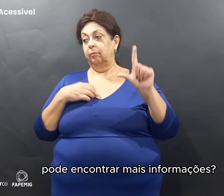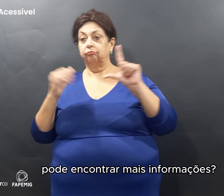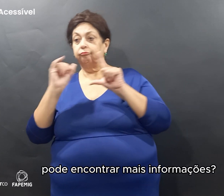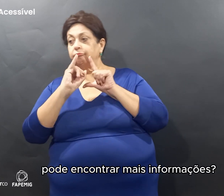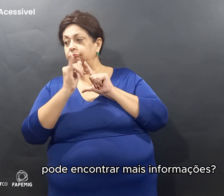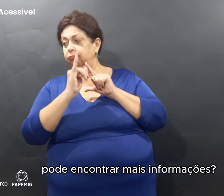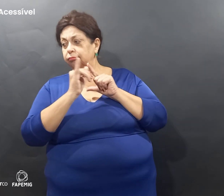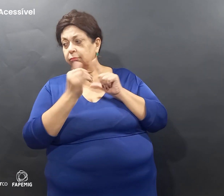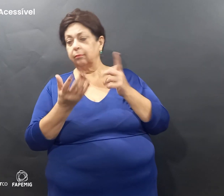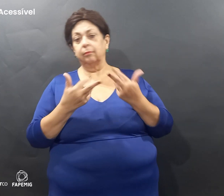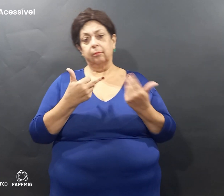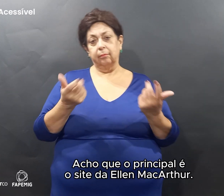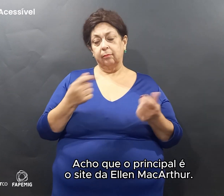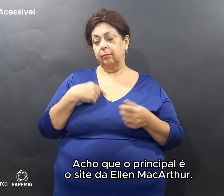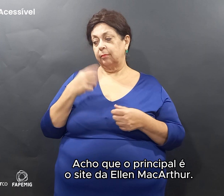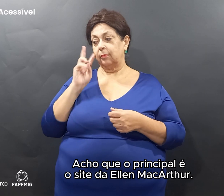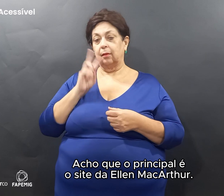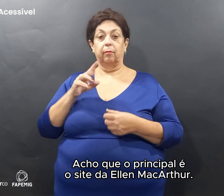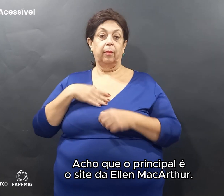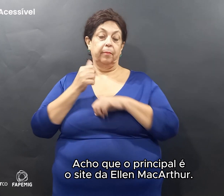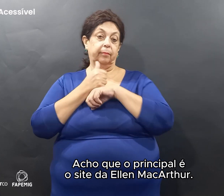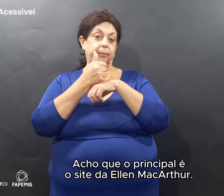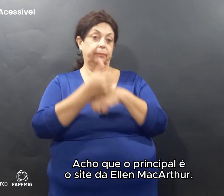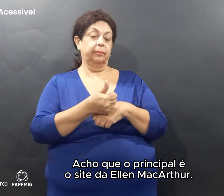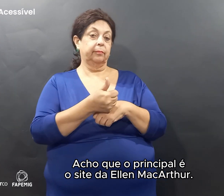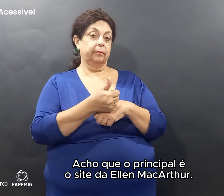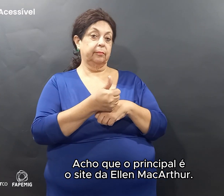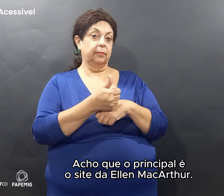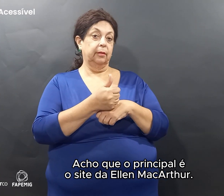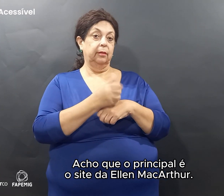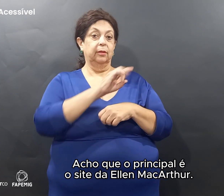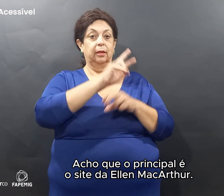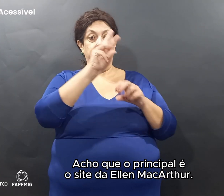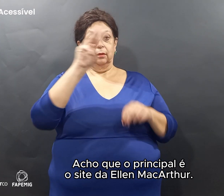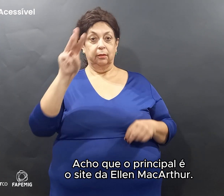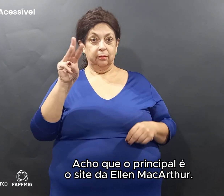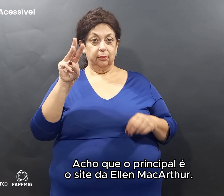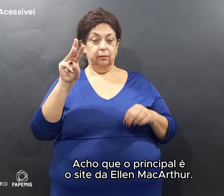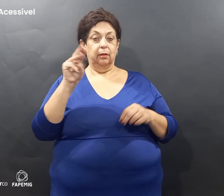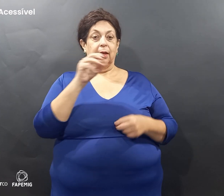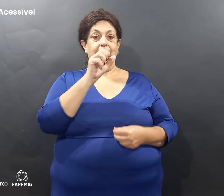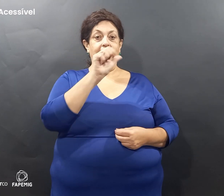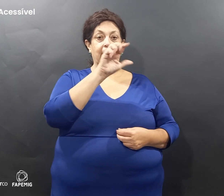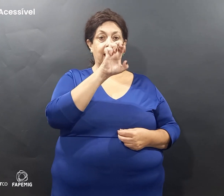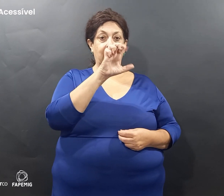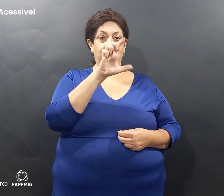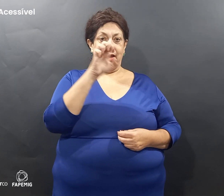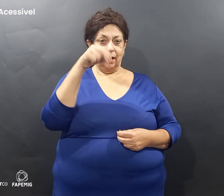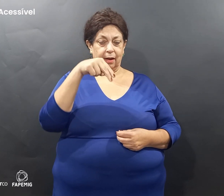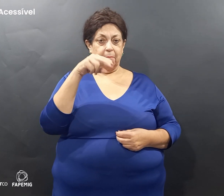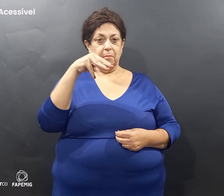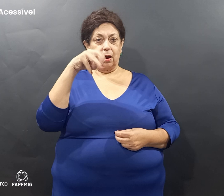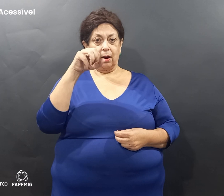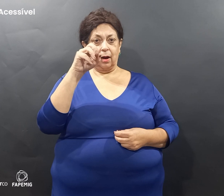pode encontrar mais informações. Acho que o principal é o site da Ellen MacArthur.